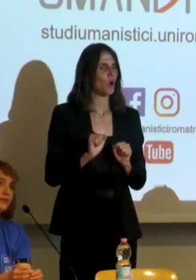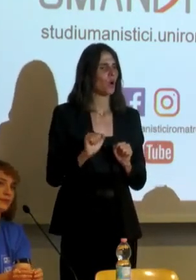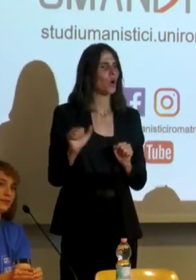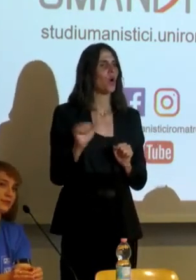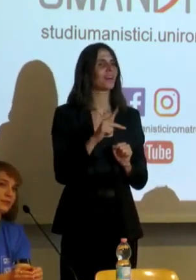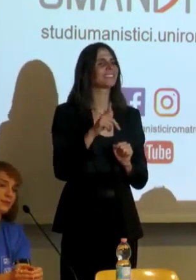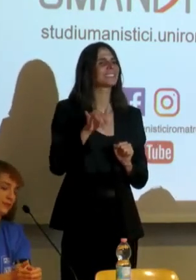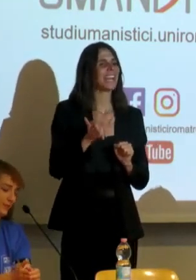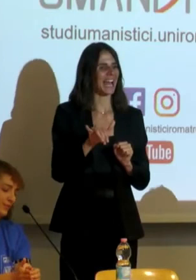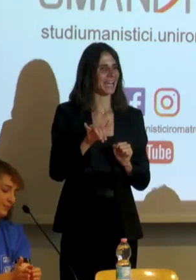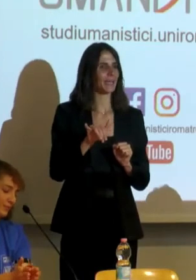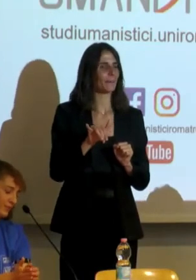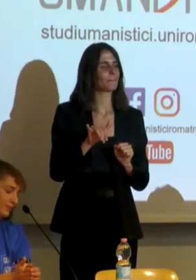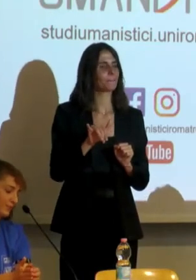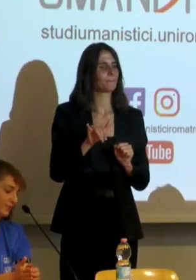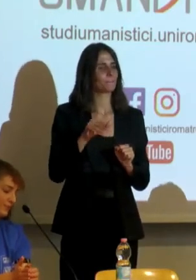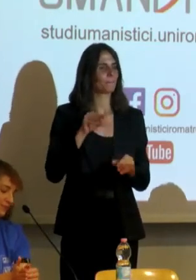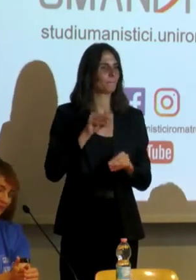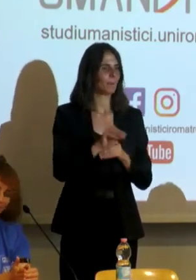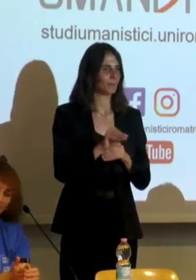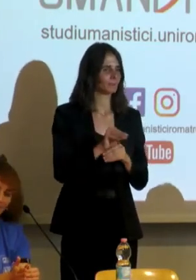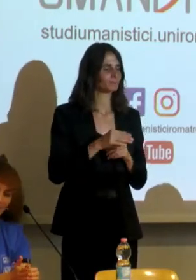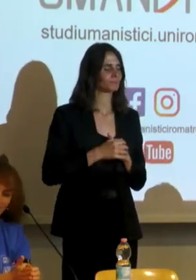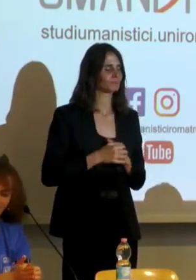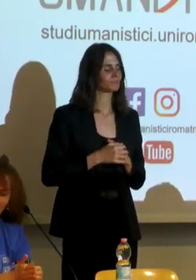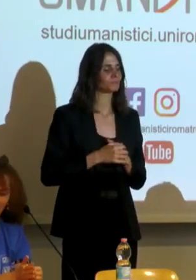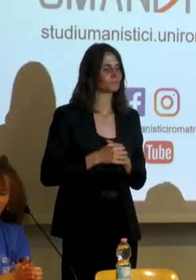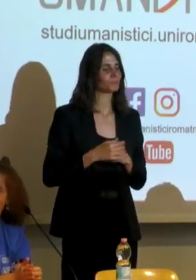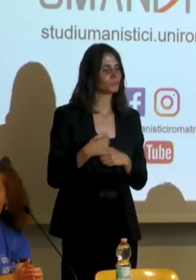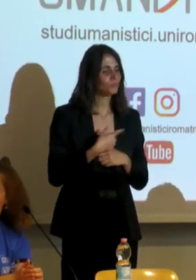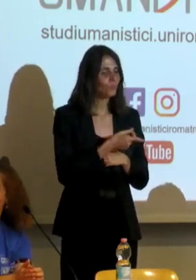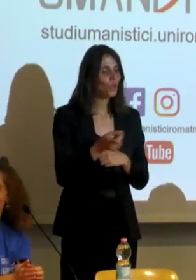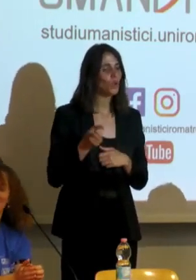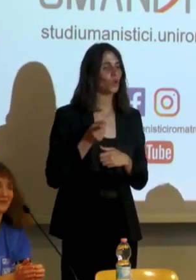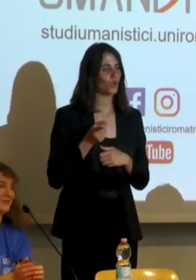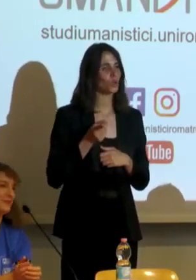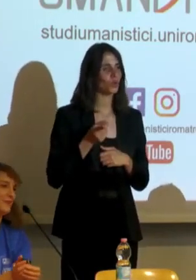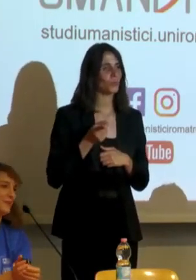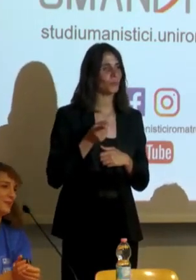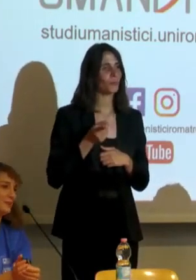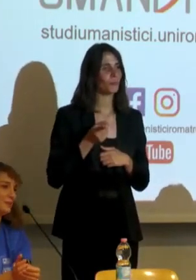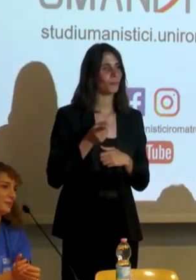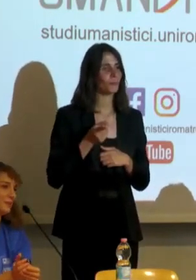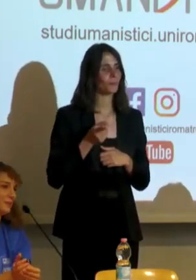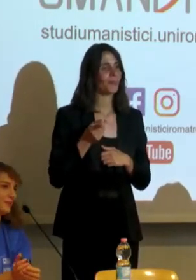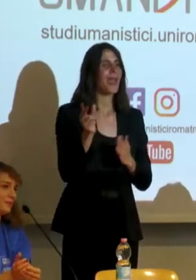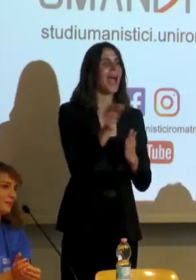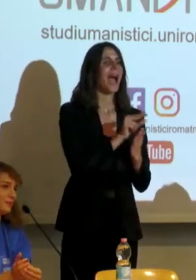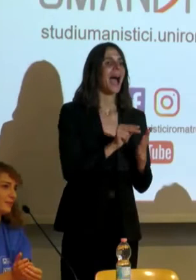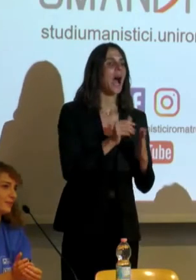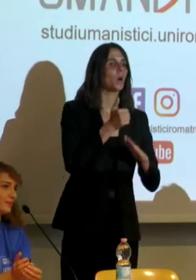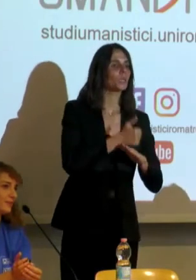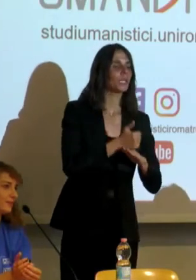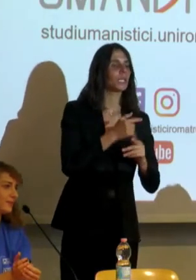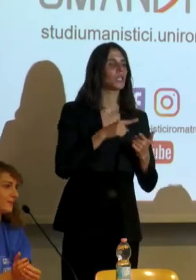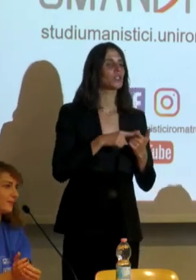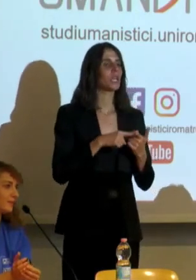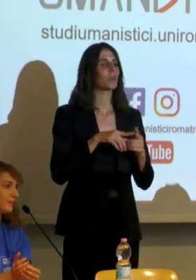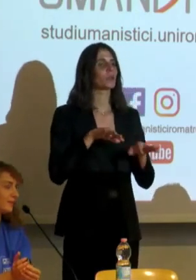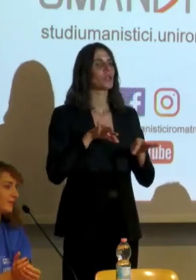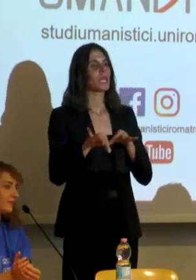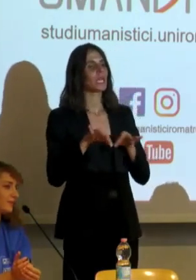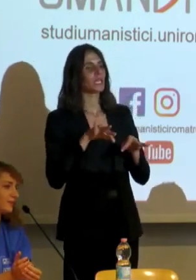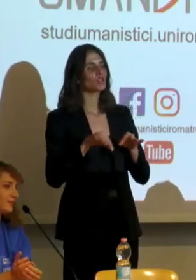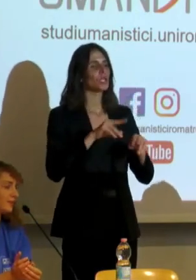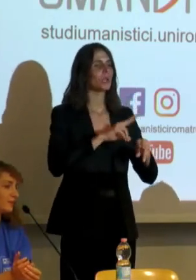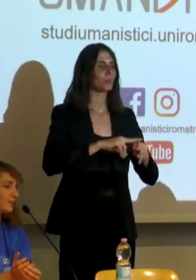vediamo come va avanti l'idea. Quindi loro sono rispettivamente, una è l'autrice, l'altra probabilmente farà la regia e il montaggio, però